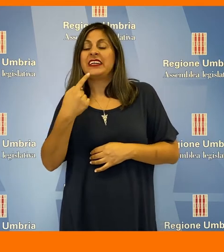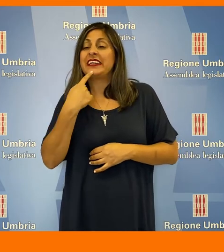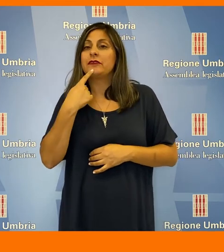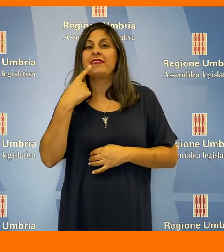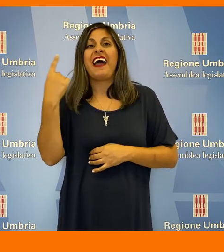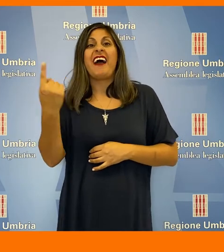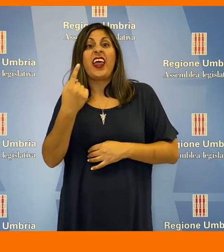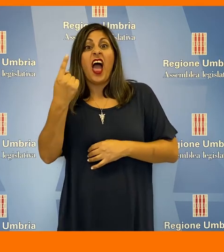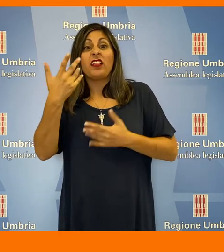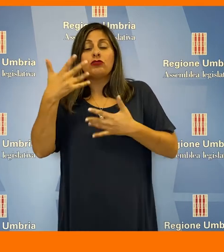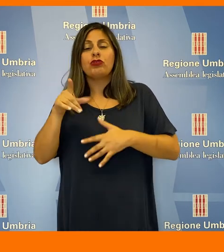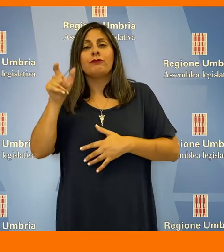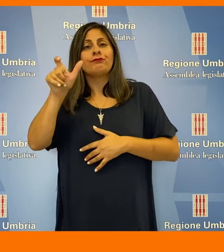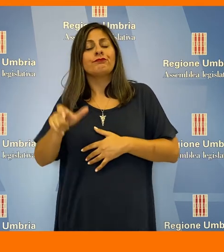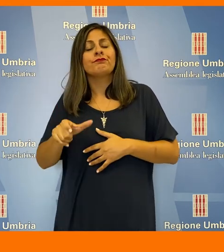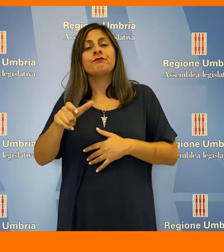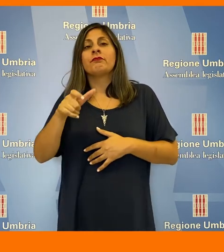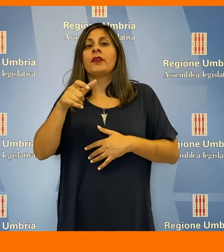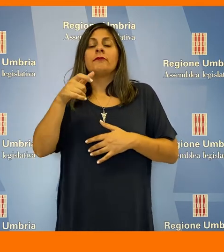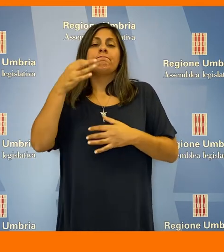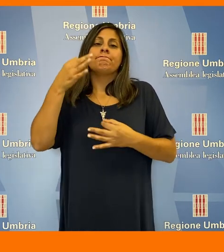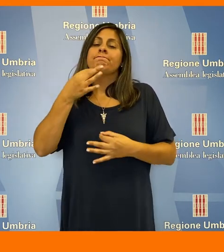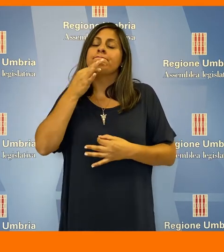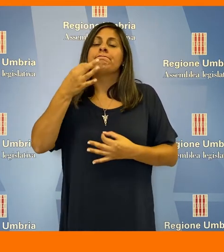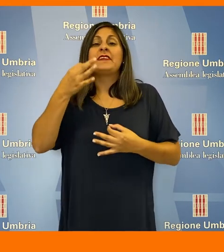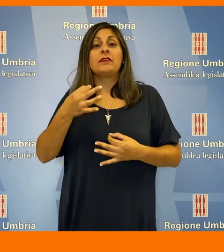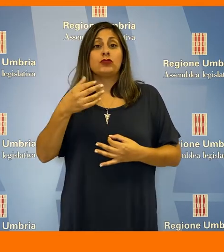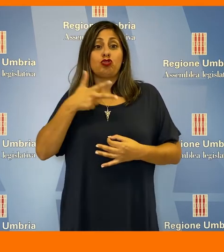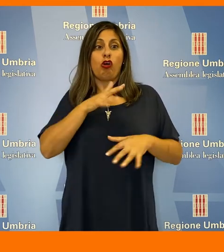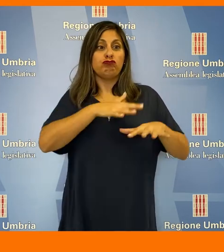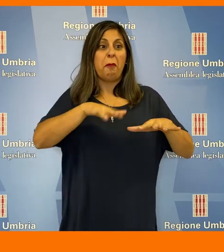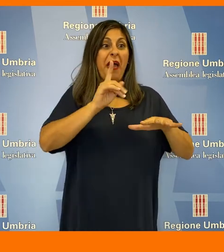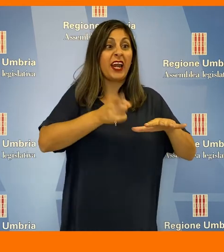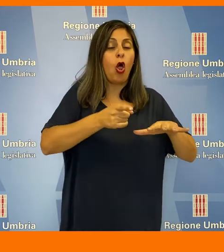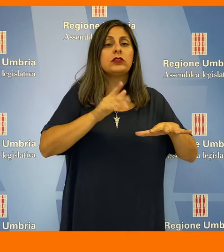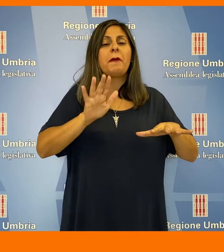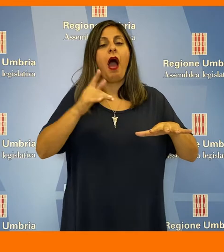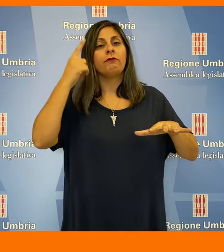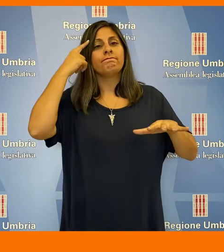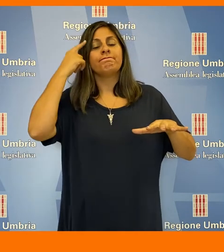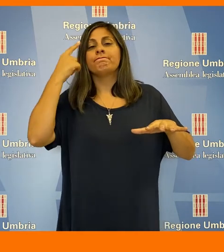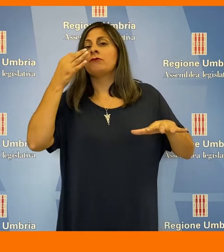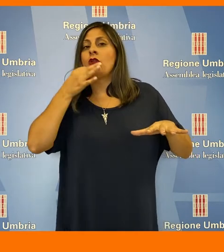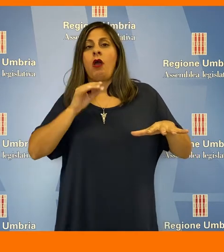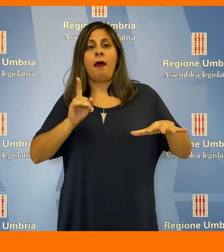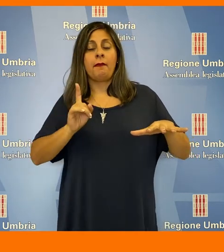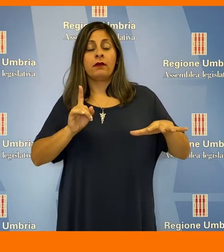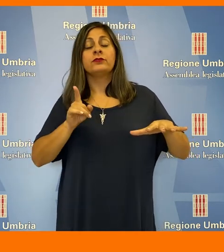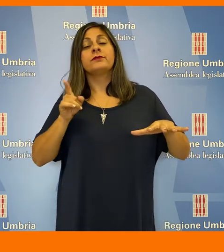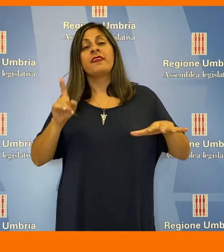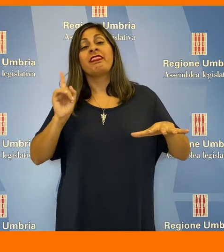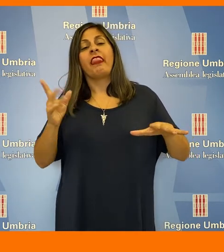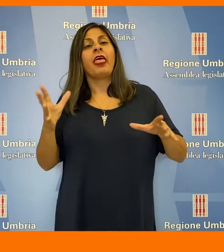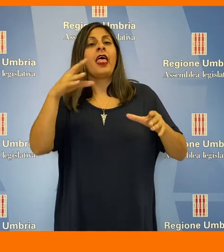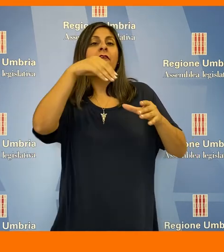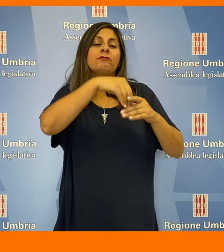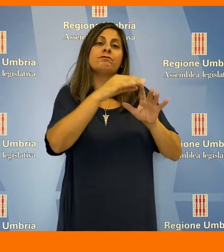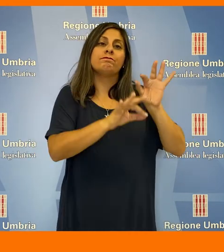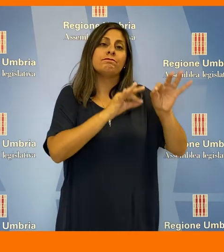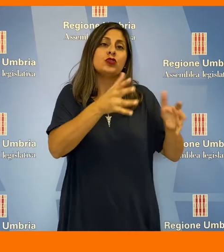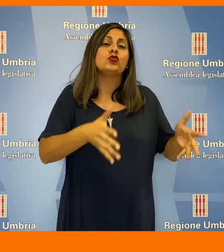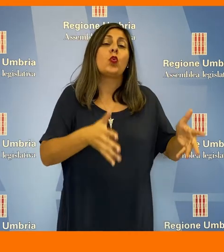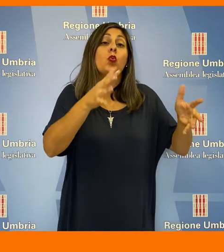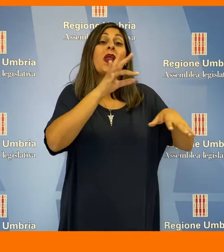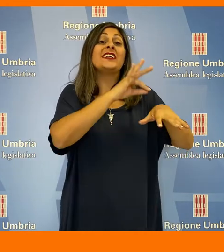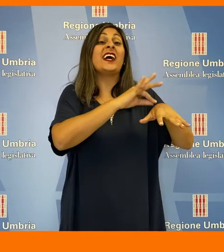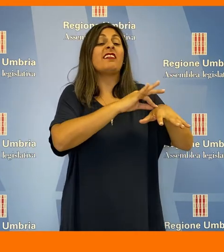di reati dichiarati incapaci di intendere, ma socialmente pericolosi, devono essere curati in strutture sanitarie